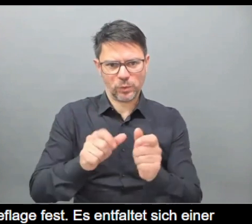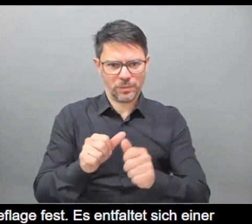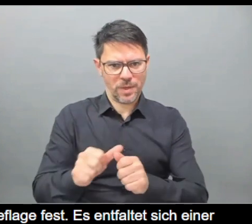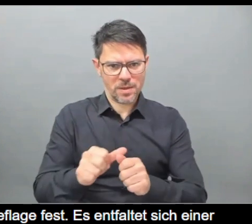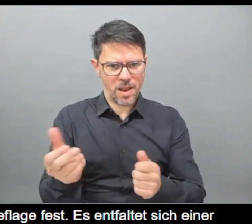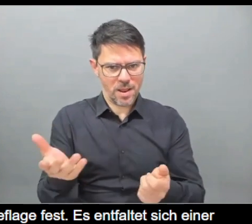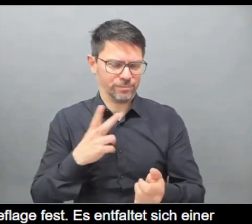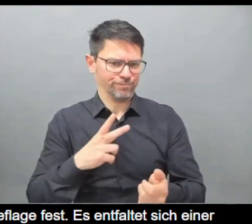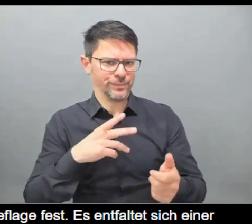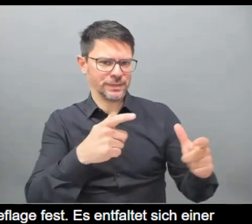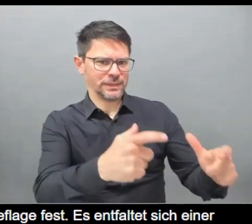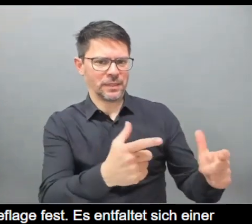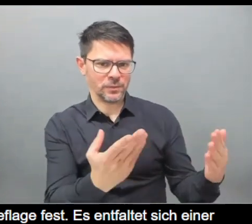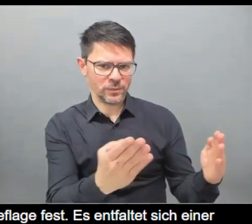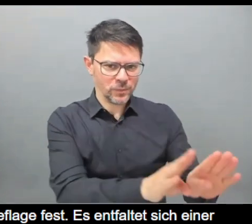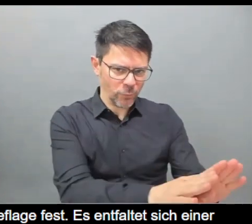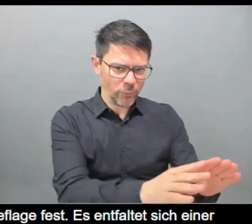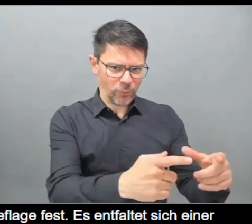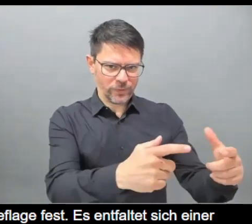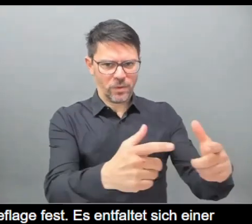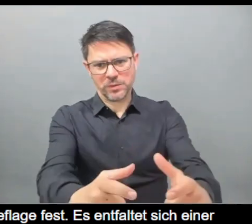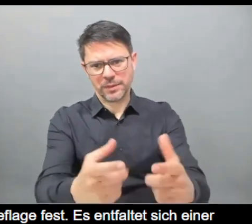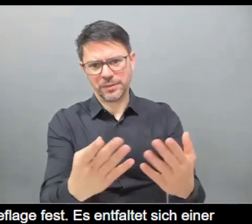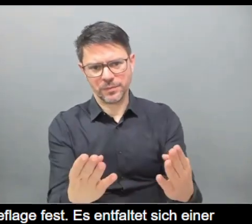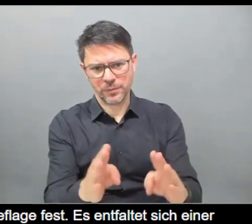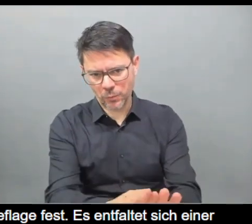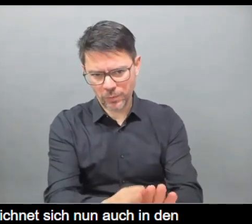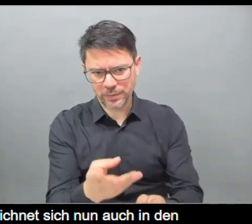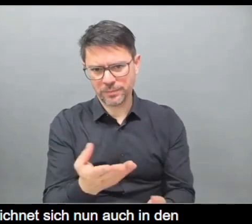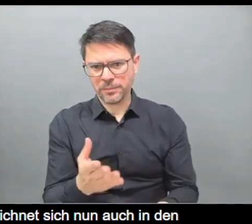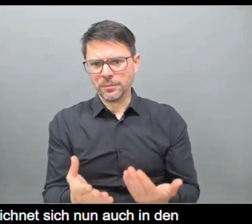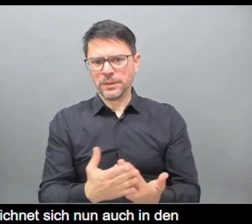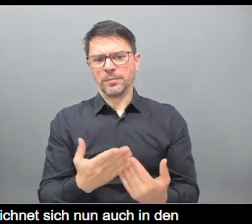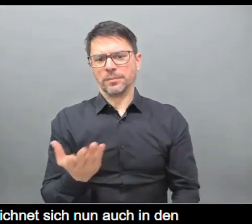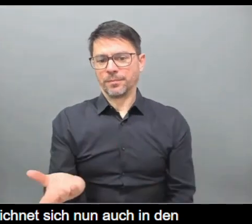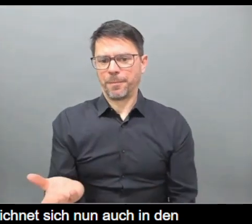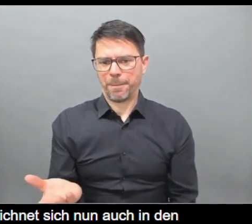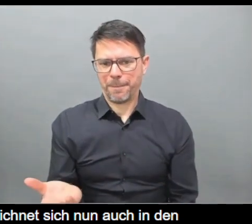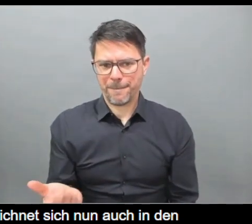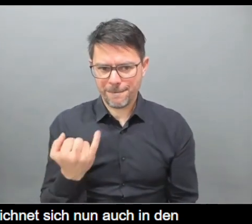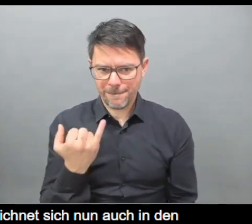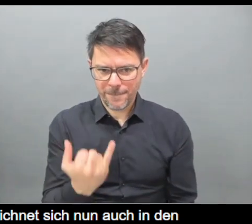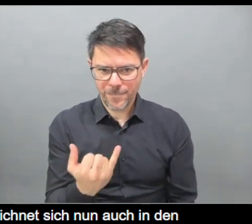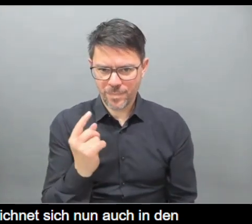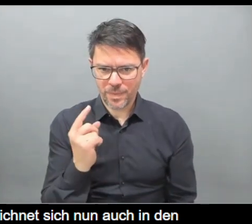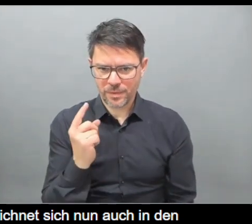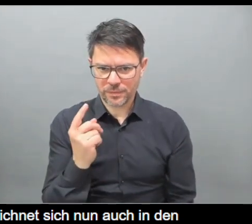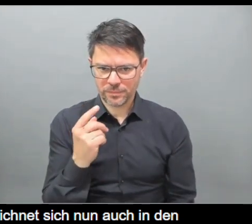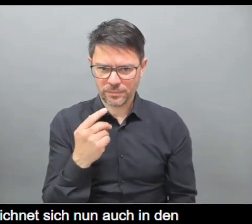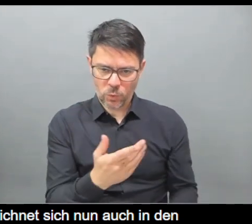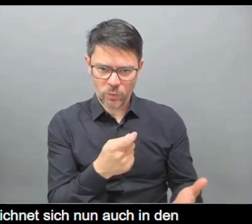Entwicklung, weil bei diesen Zahlen Insolvenzen nicht ausgeschlossen werden können. Und das wäre ein völlig unstrukturierter